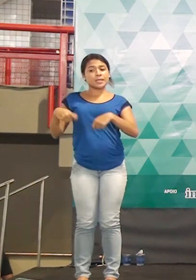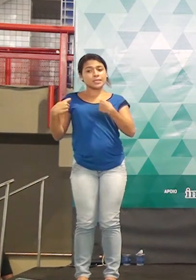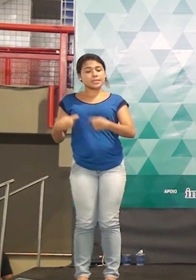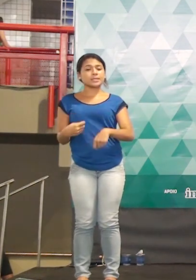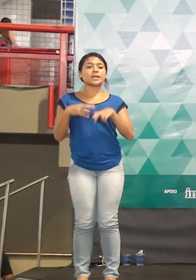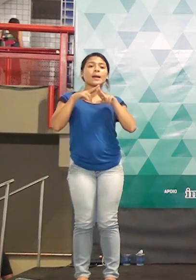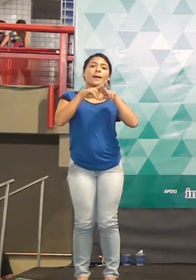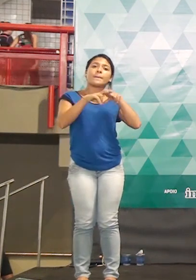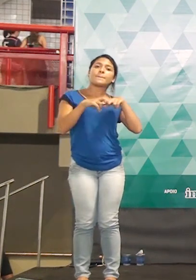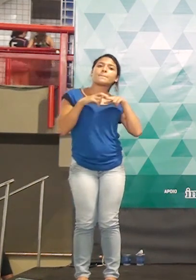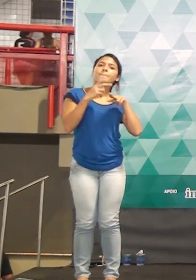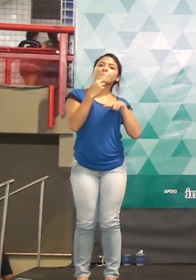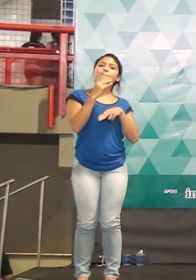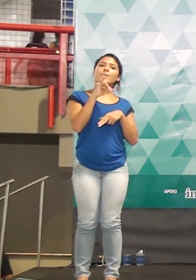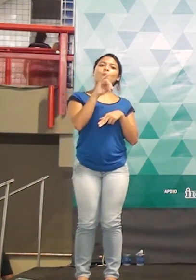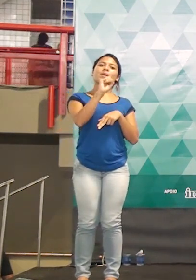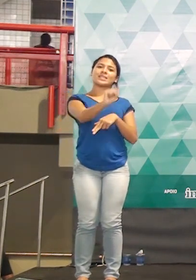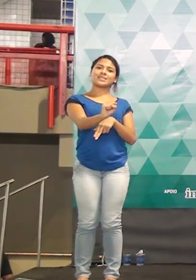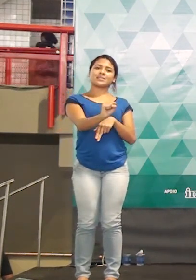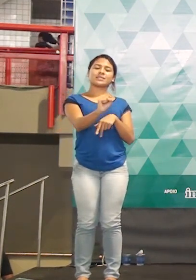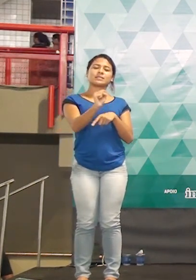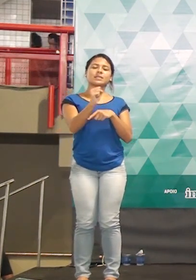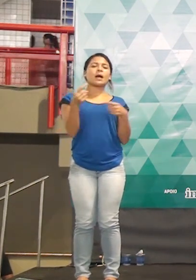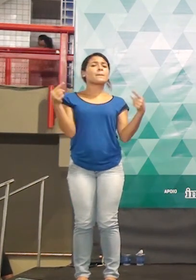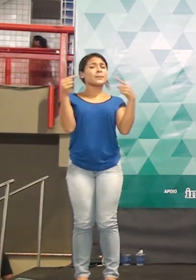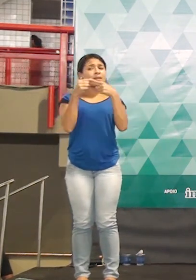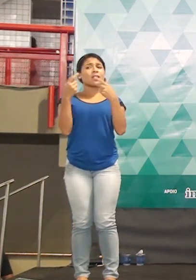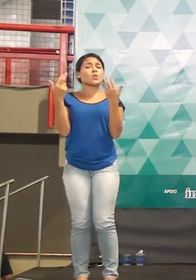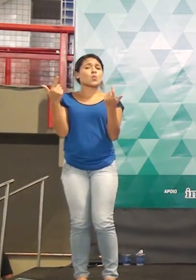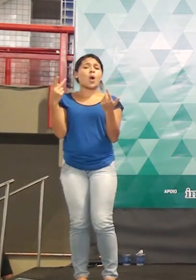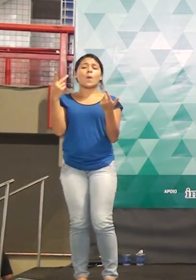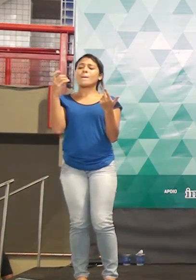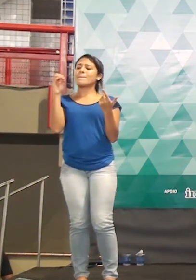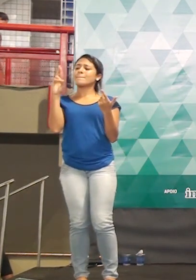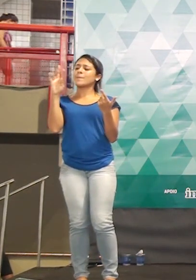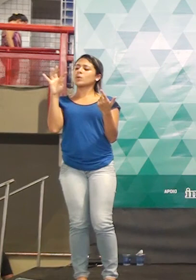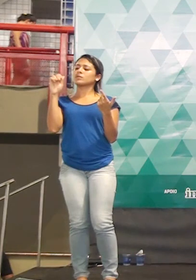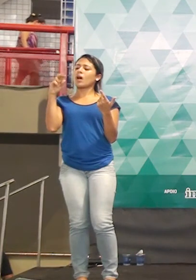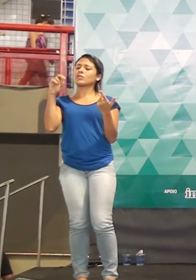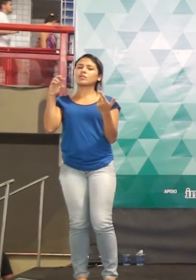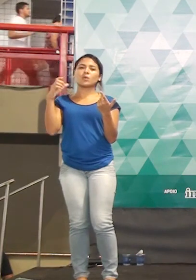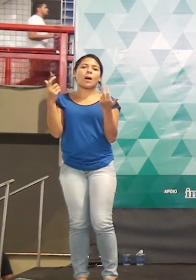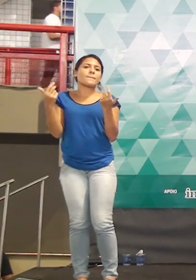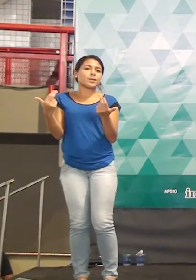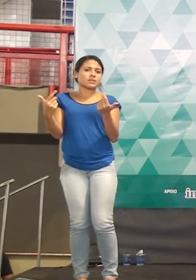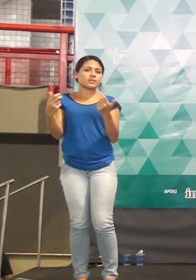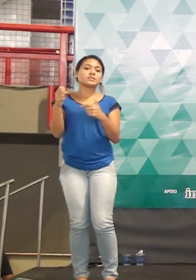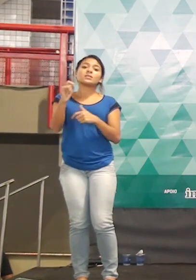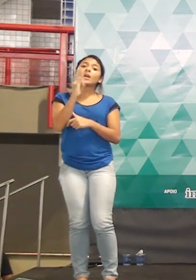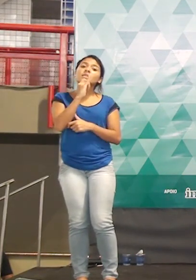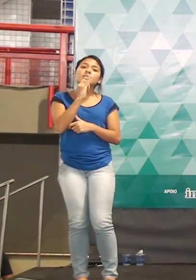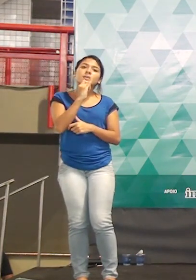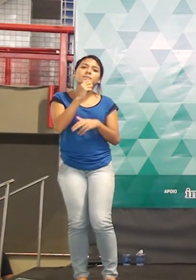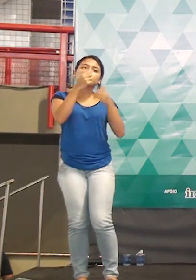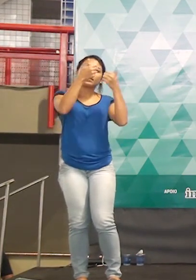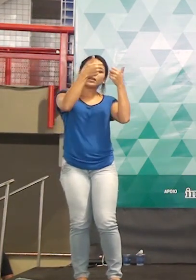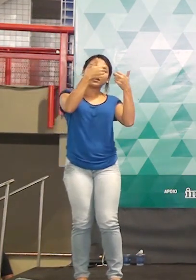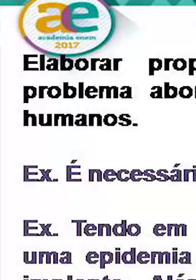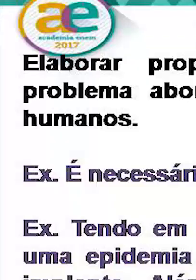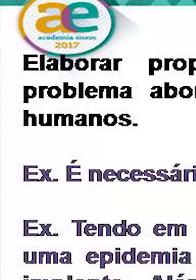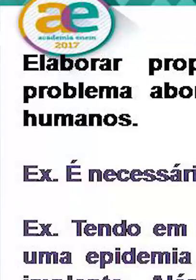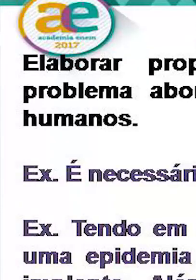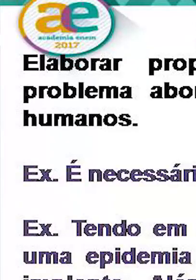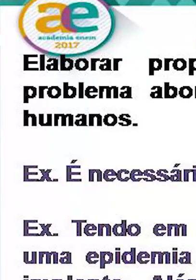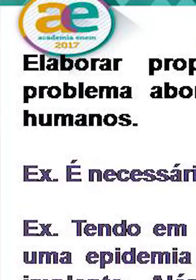2 vírgulas tem valor de portanto. Ele é explicativo quando a vírgula é só antes dele. Outro